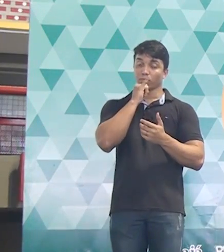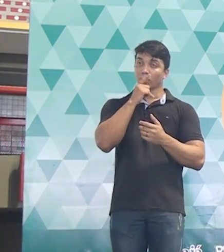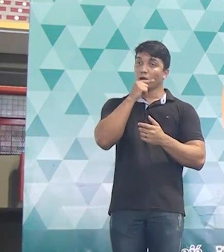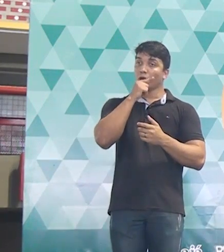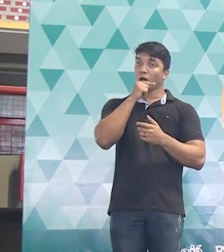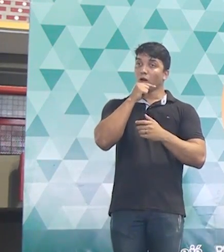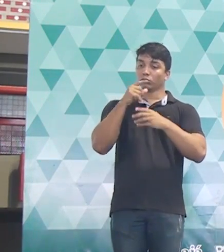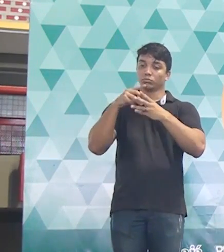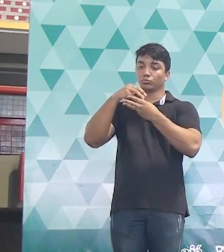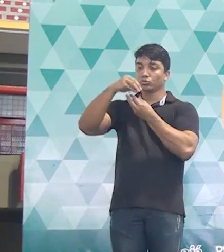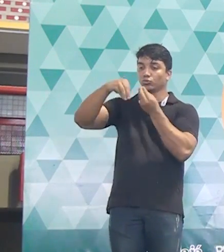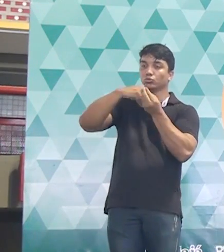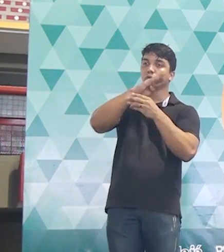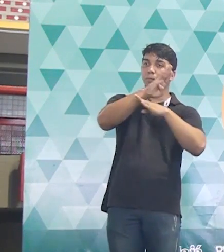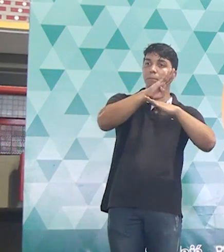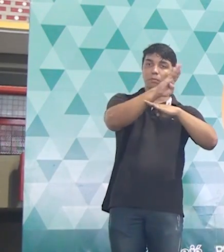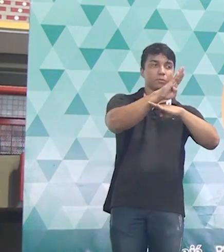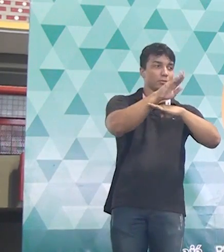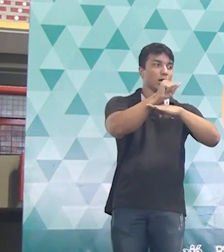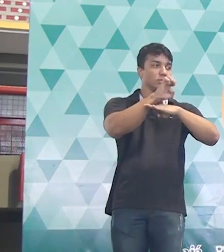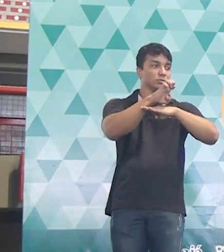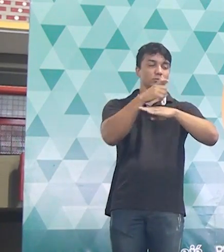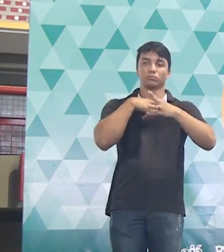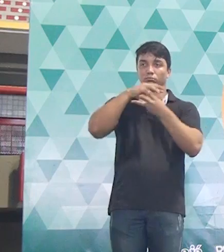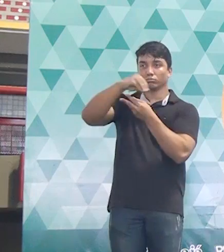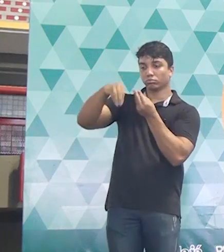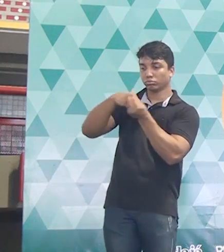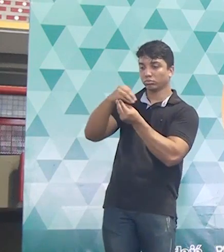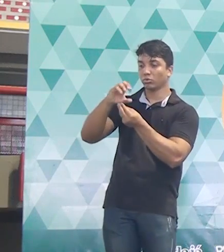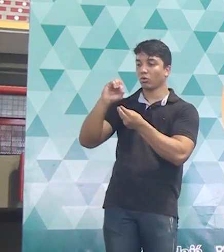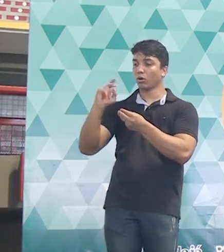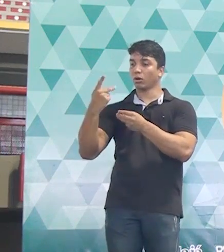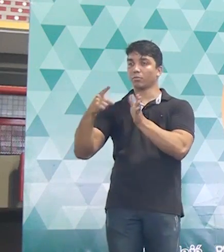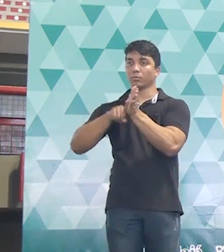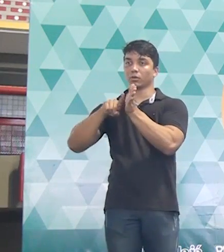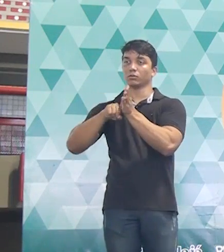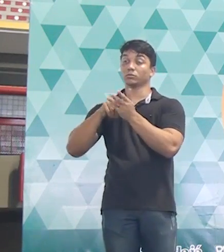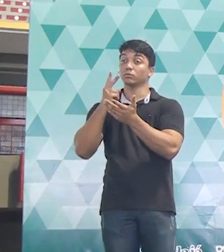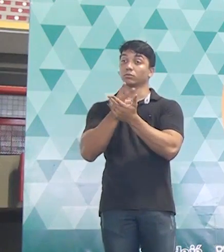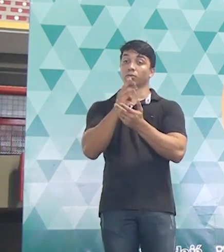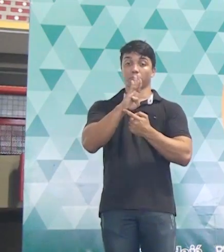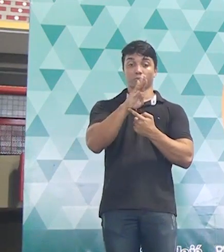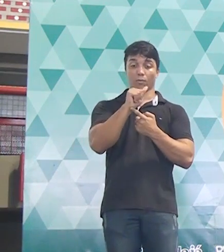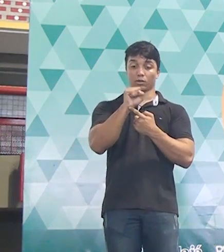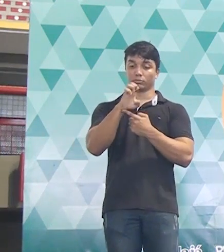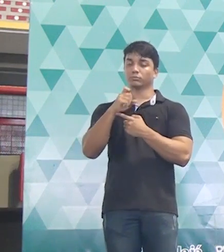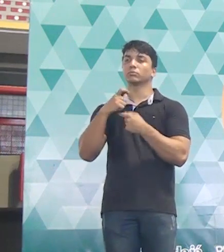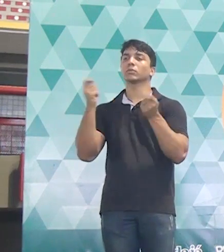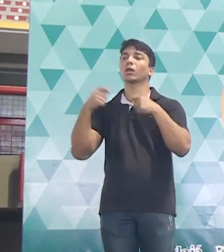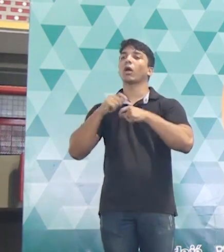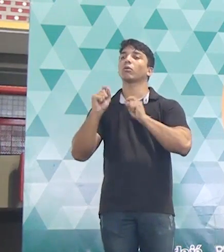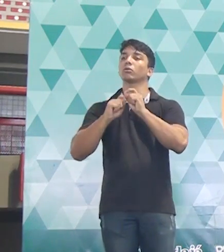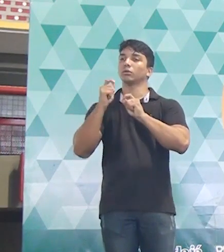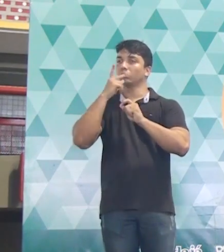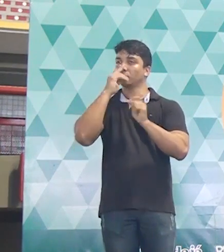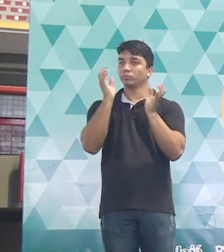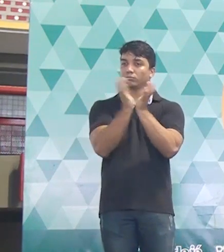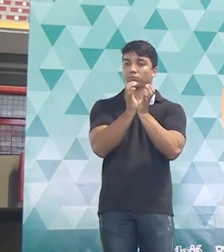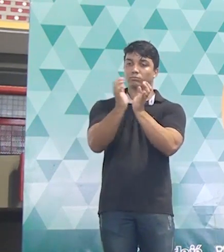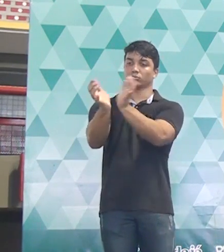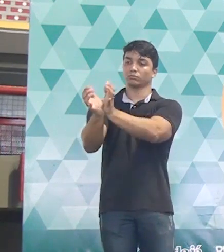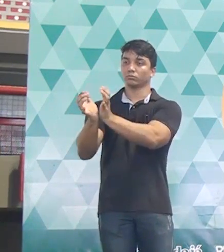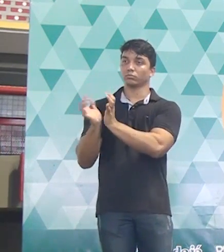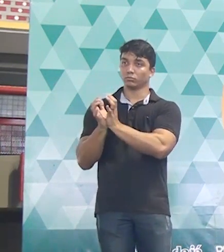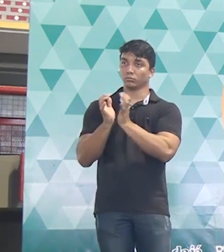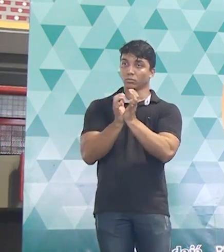vai liberar íons OH-. É isso que vai caracterizar uma base. As bases podem ser classificadas